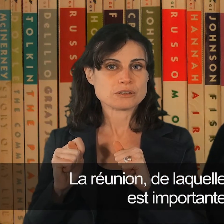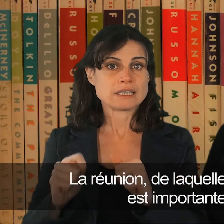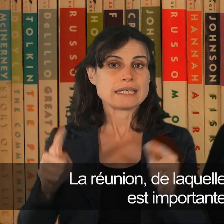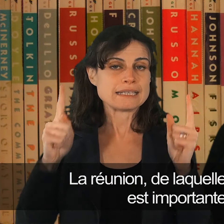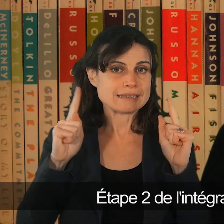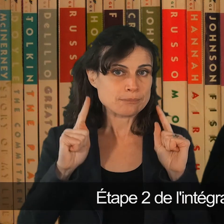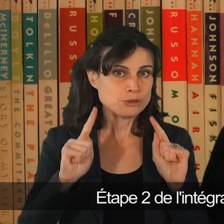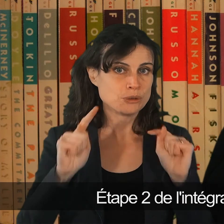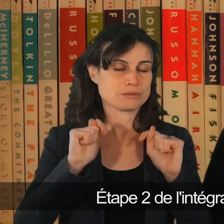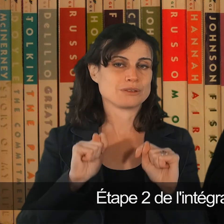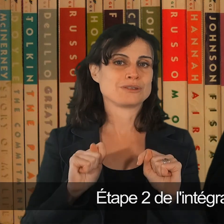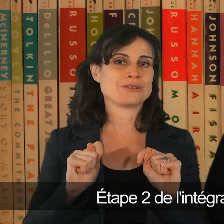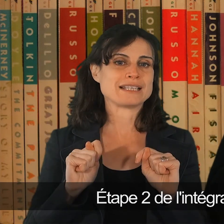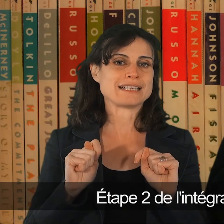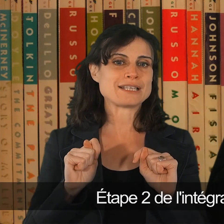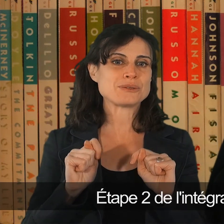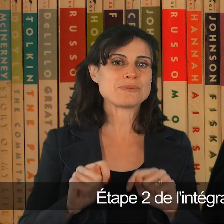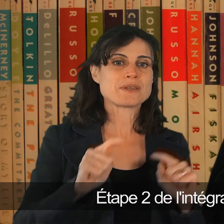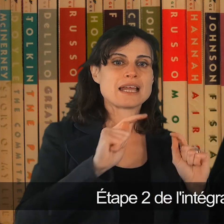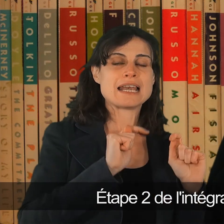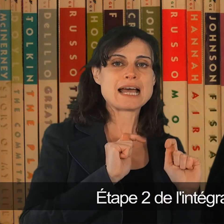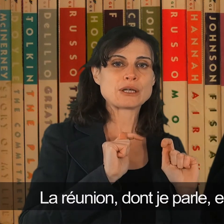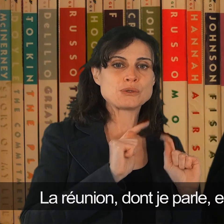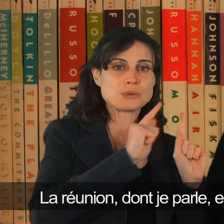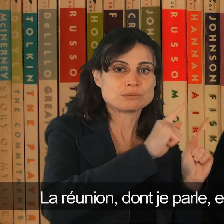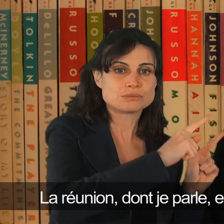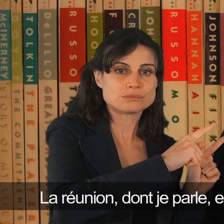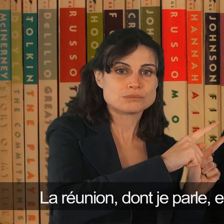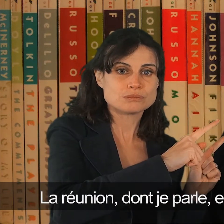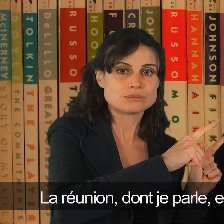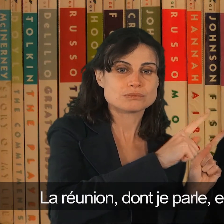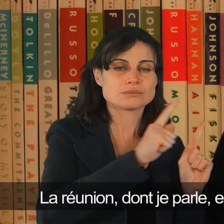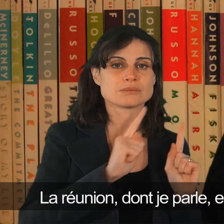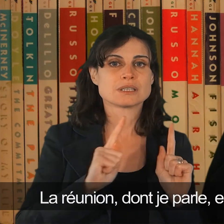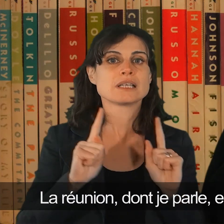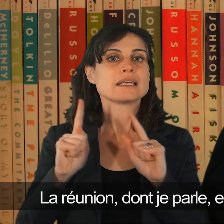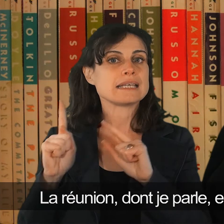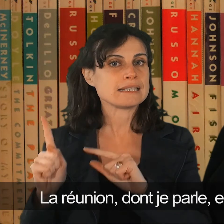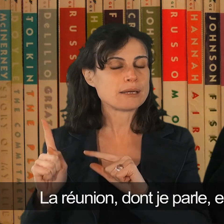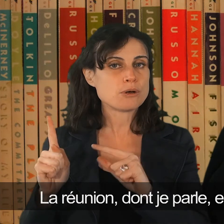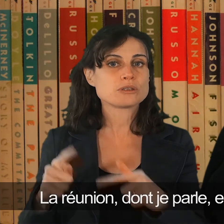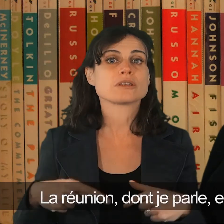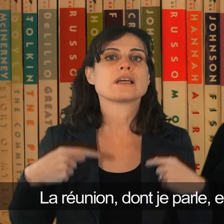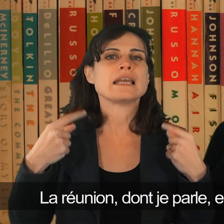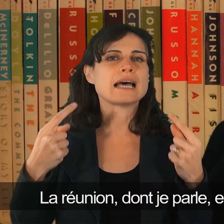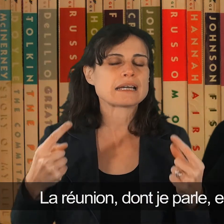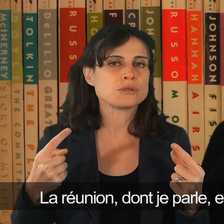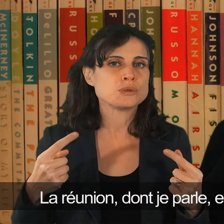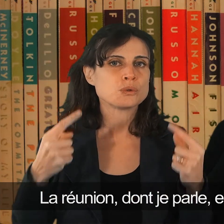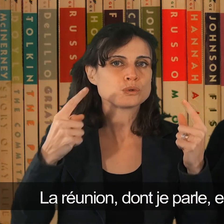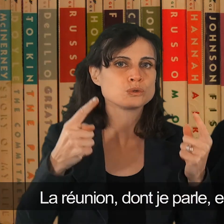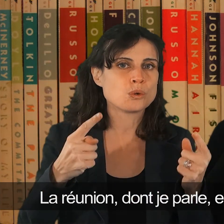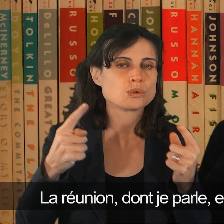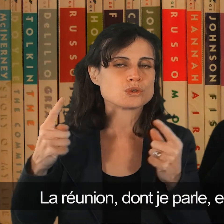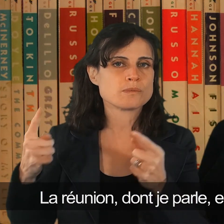importante. Étape 2 de l'intégration. La réunion dont je parle est importante. La